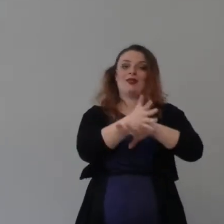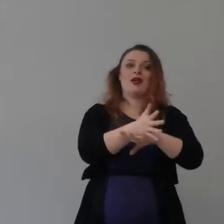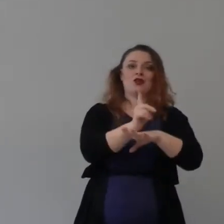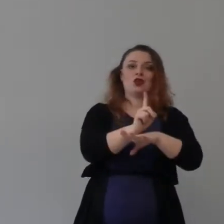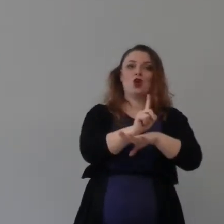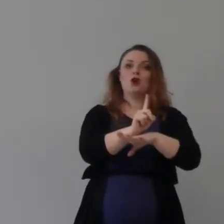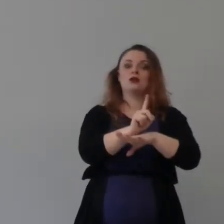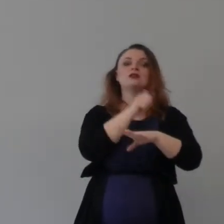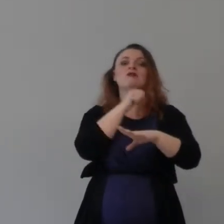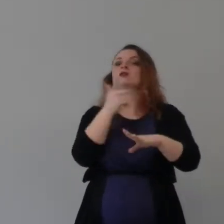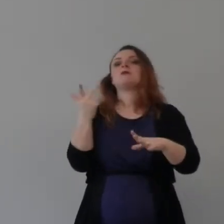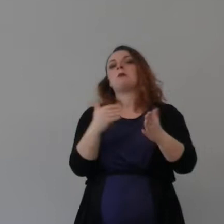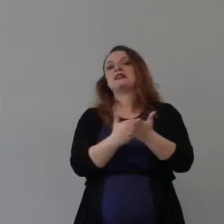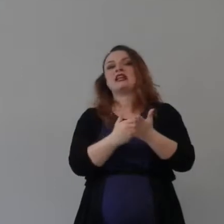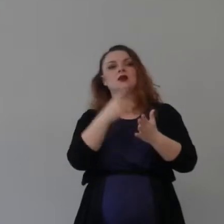pietra tolta.